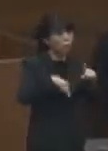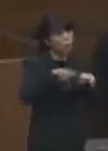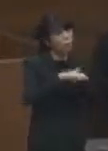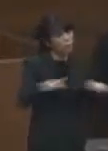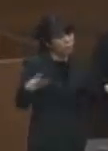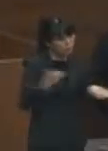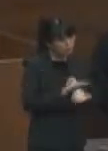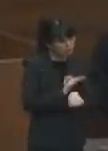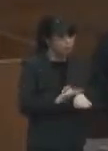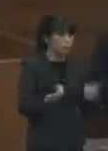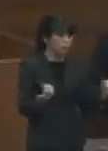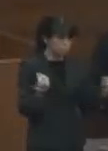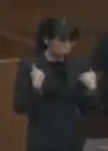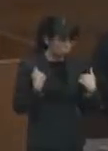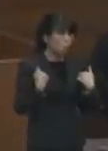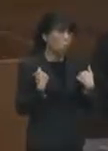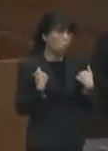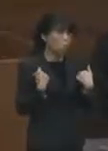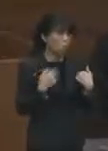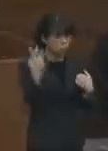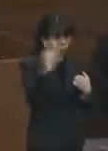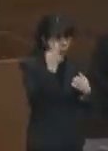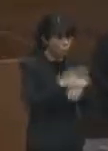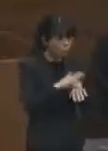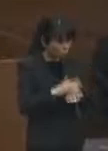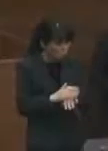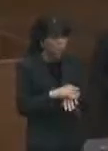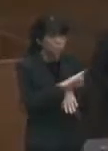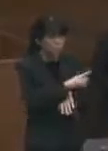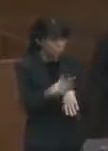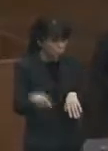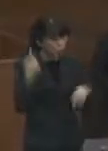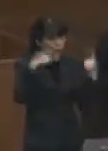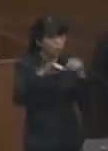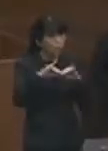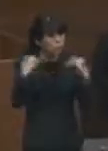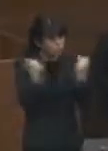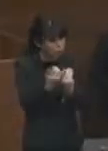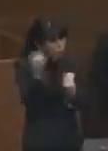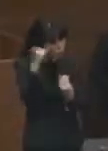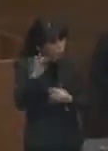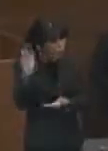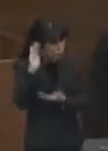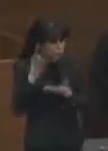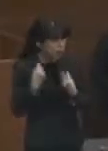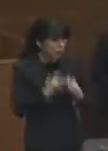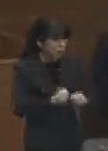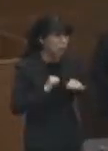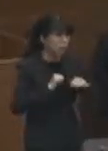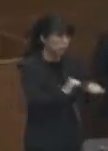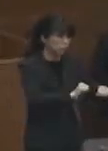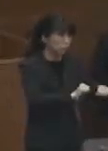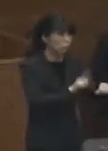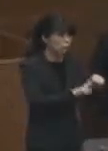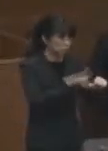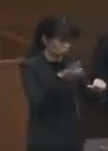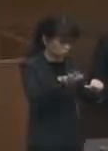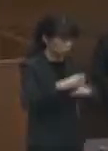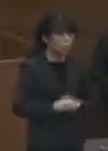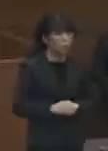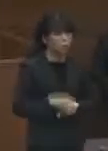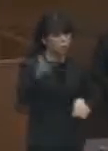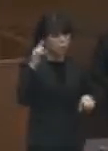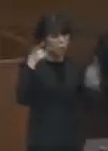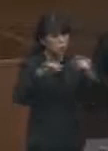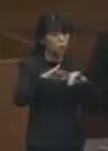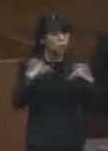調査項目や方法につきまして、検討チームからの意見を踏まえながら実施しているところでございます。検討チ